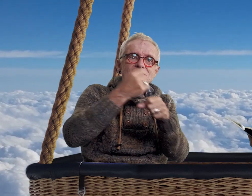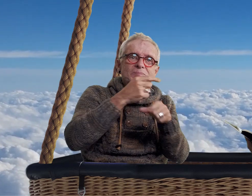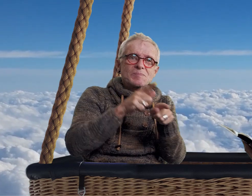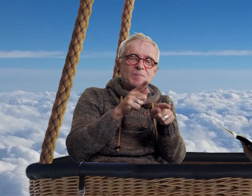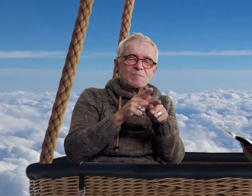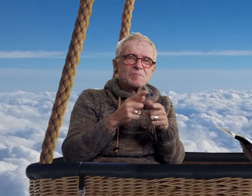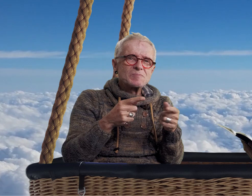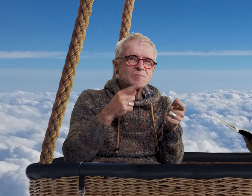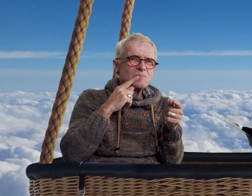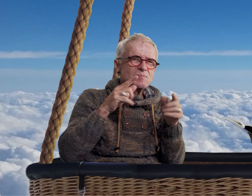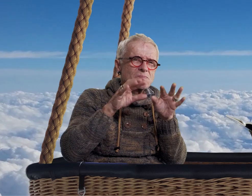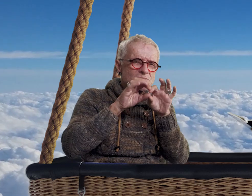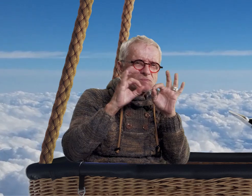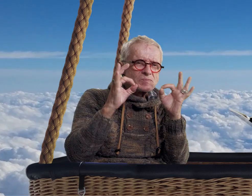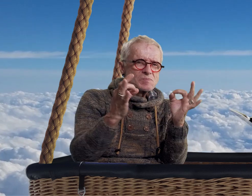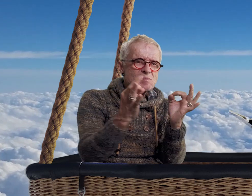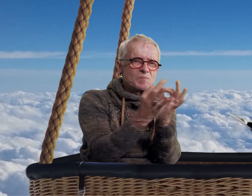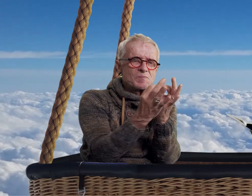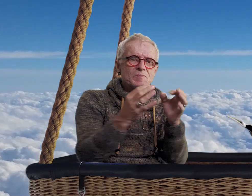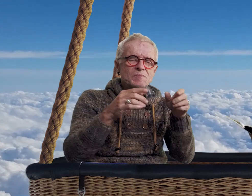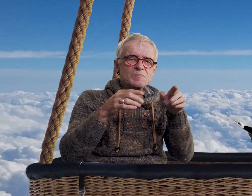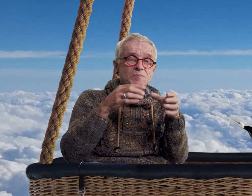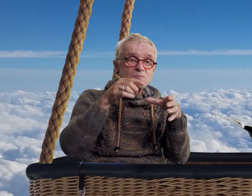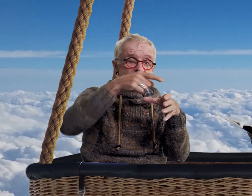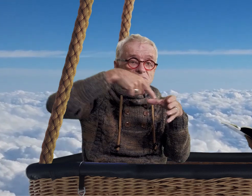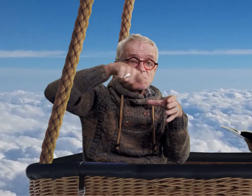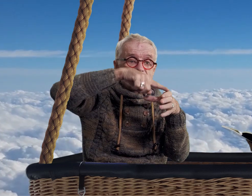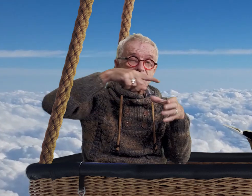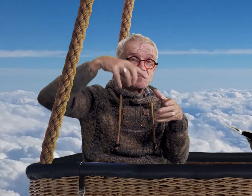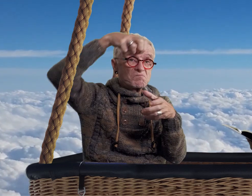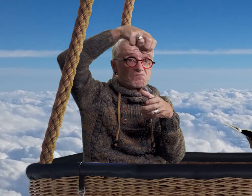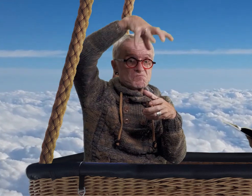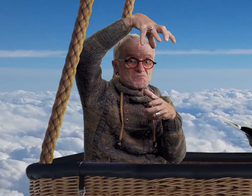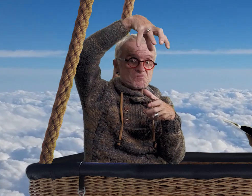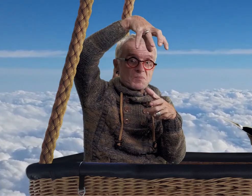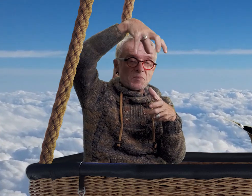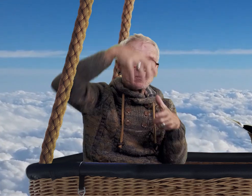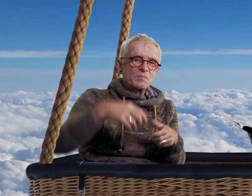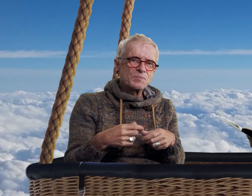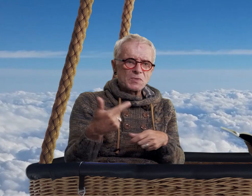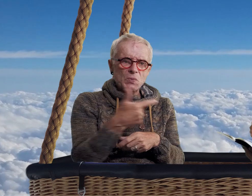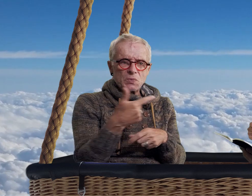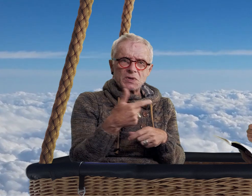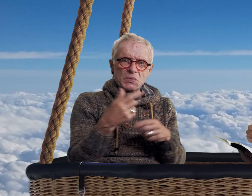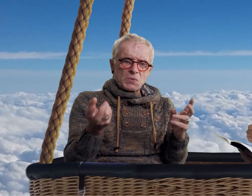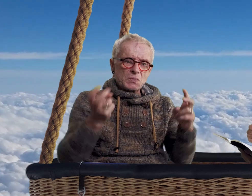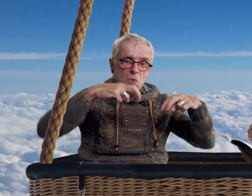galerie circulaire régnait autour de la partie inférieure et rétrécie de la montgolfière. Les deux aéronautes durent donc se tenir